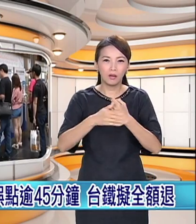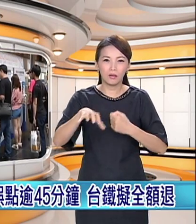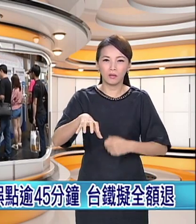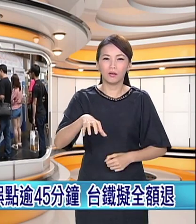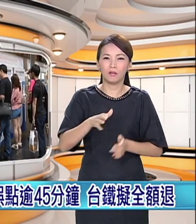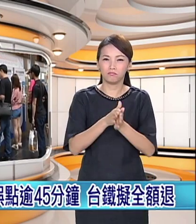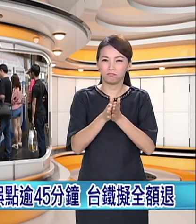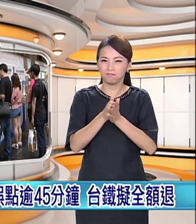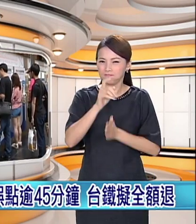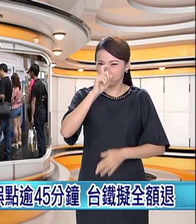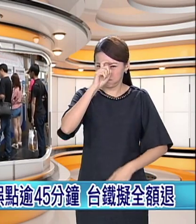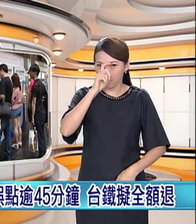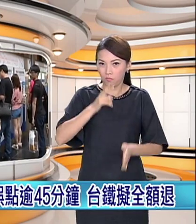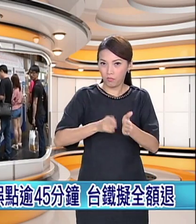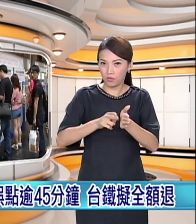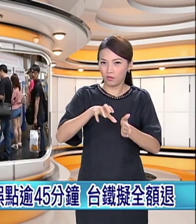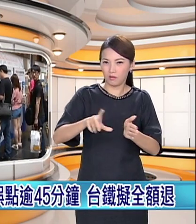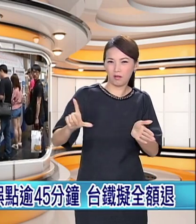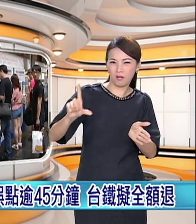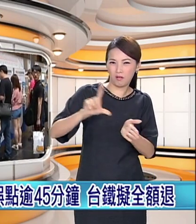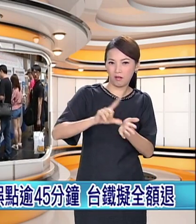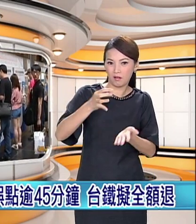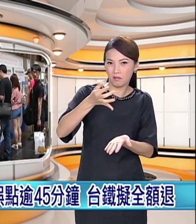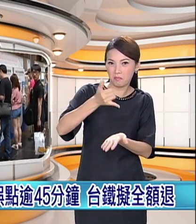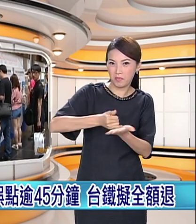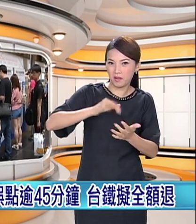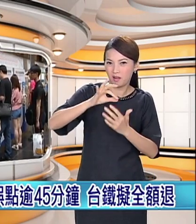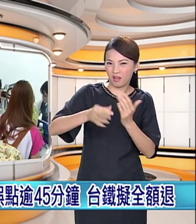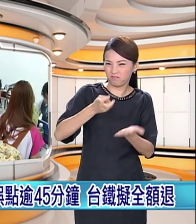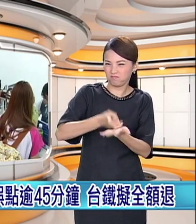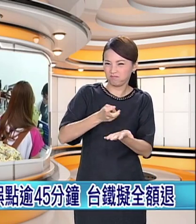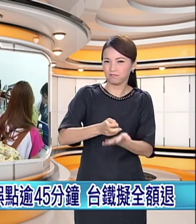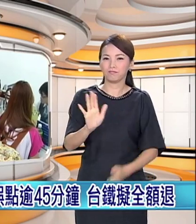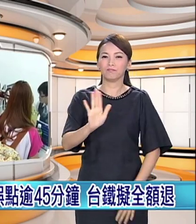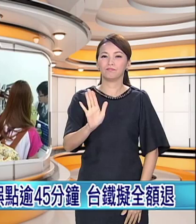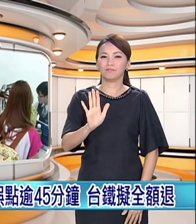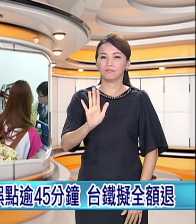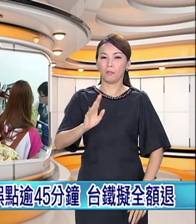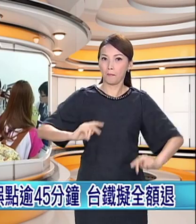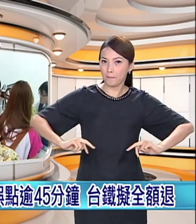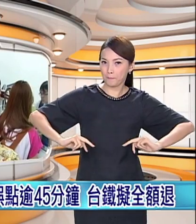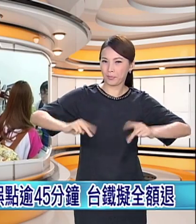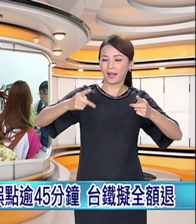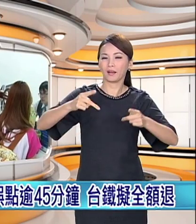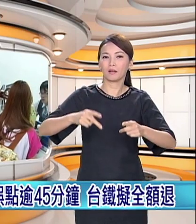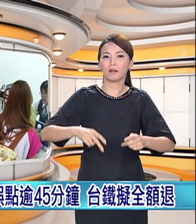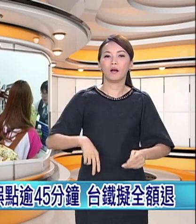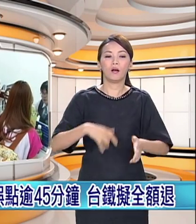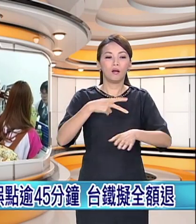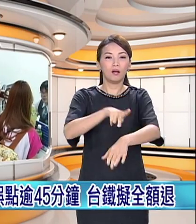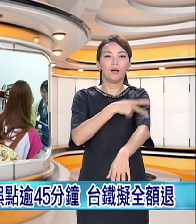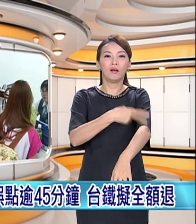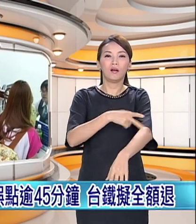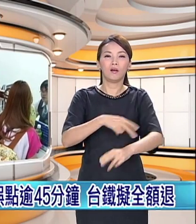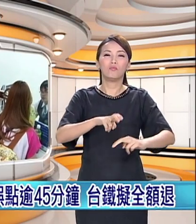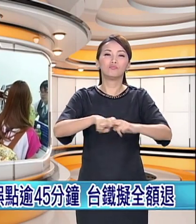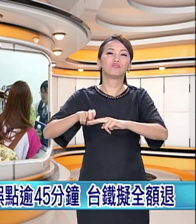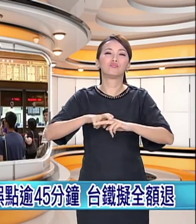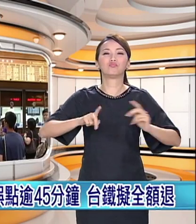处的要求之下，现在台铁打算将误点退费的标准大幅放宽，连区间车